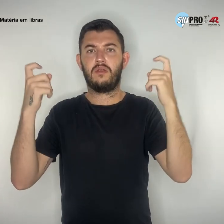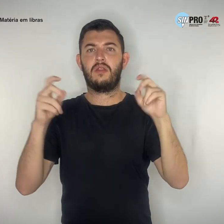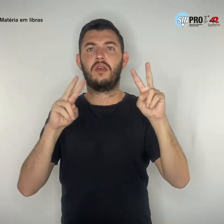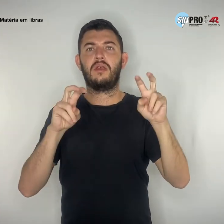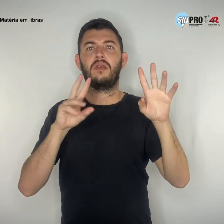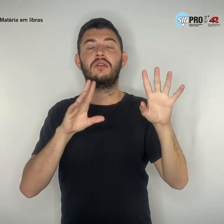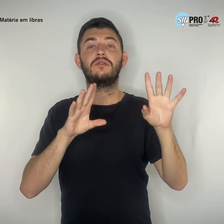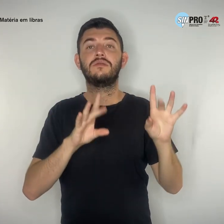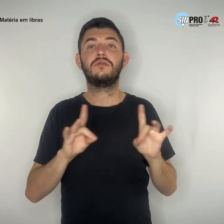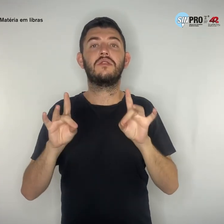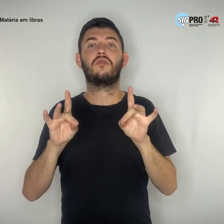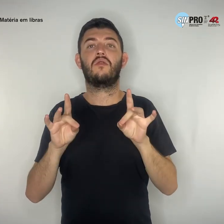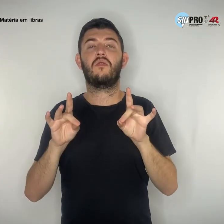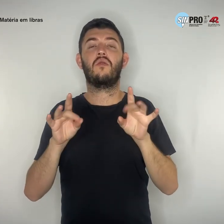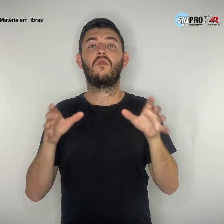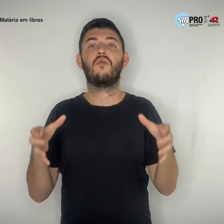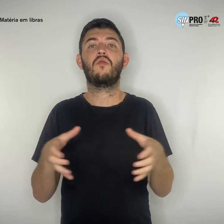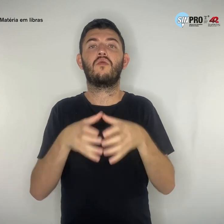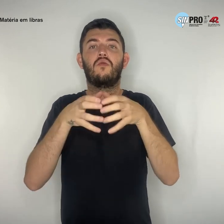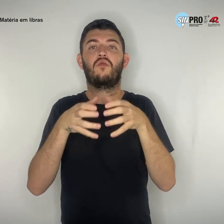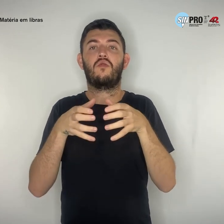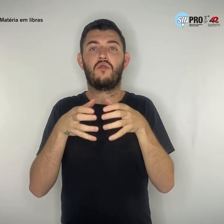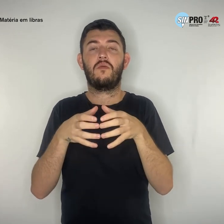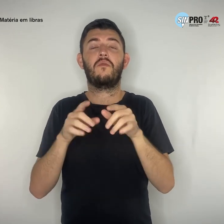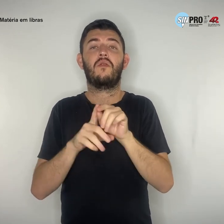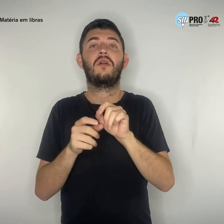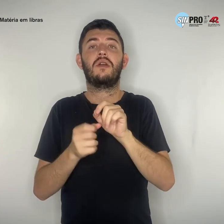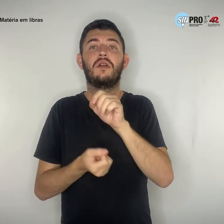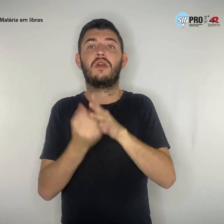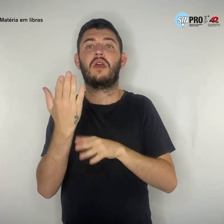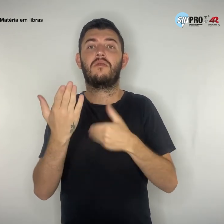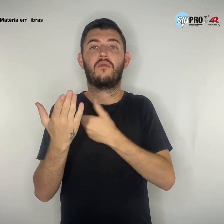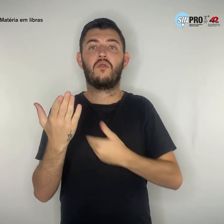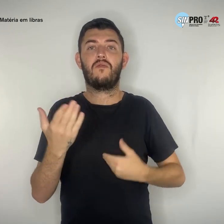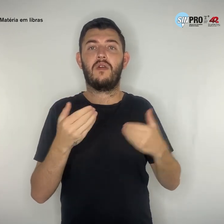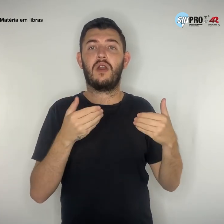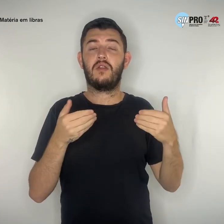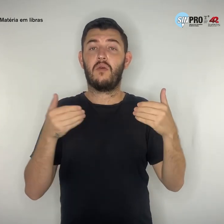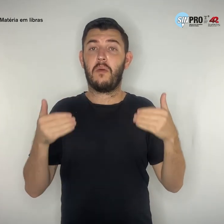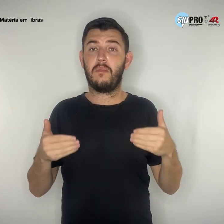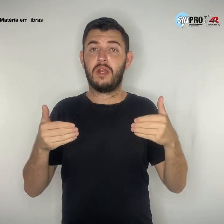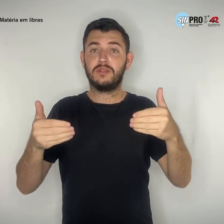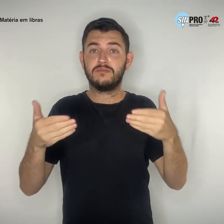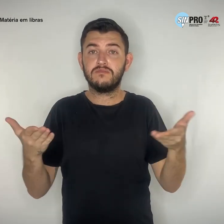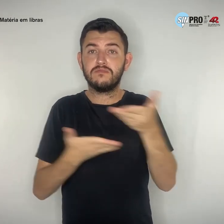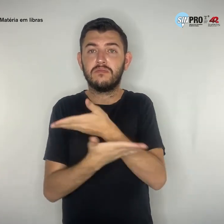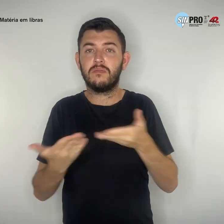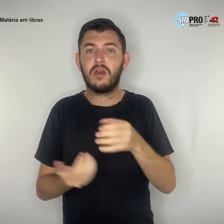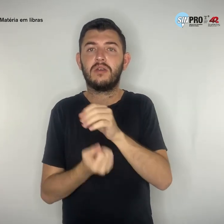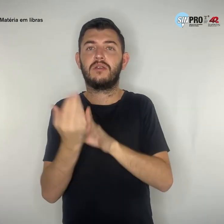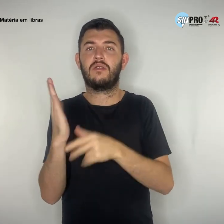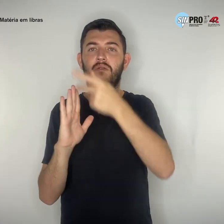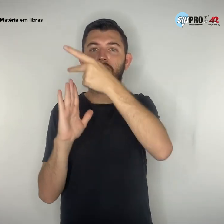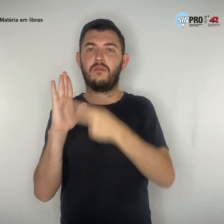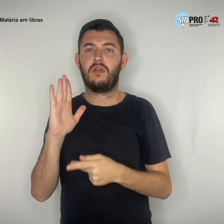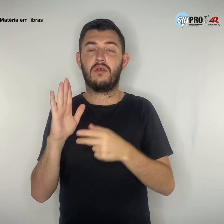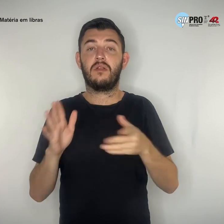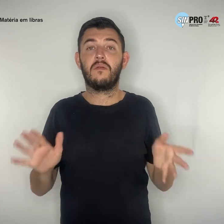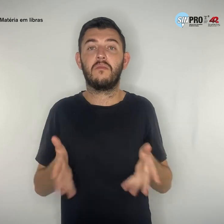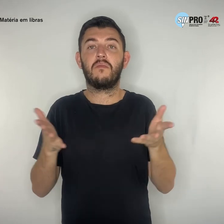grupo interministerial criado pelo governo para construir um plano pela promoção da paz